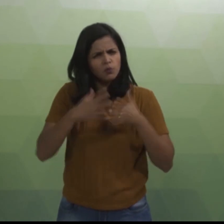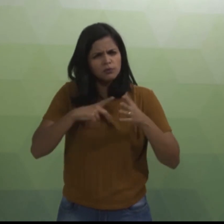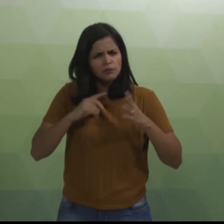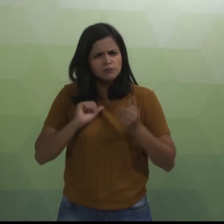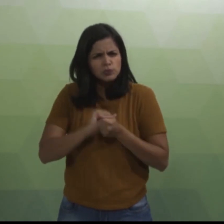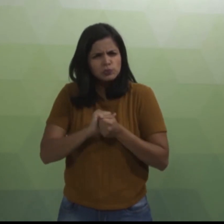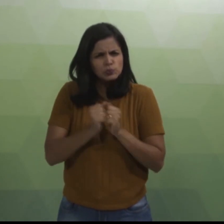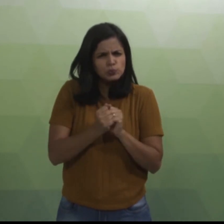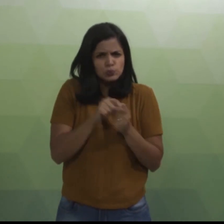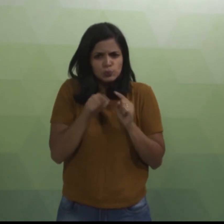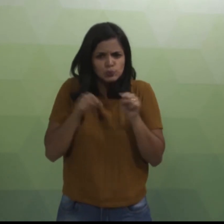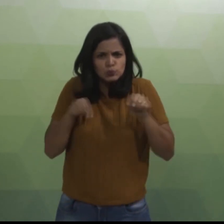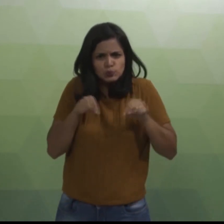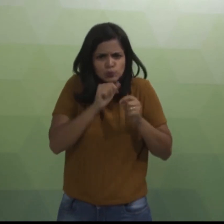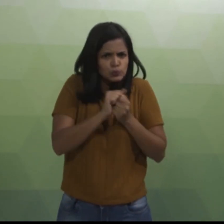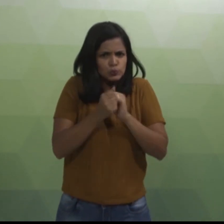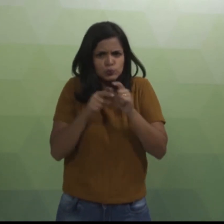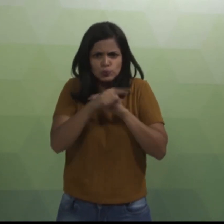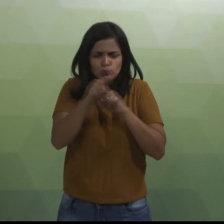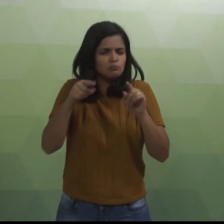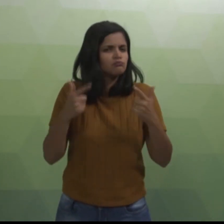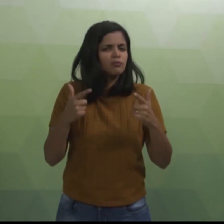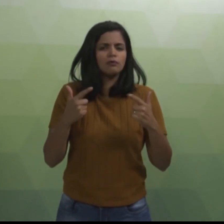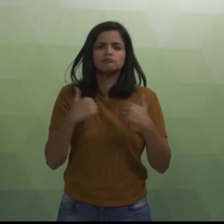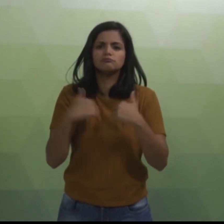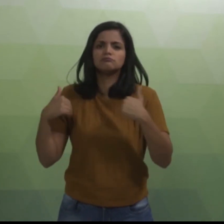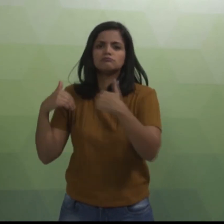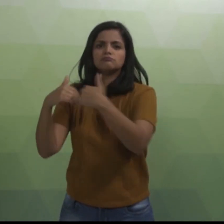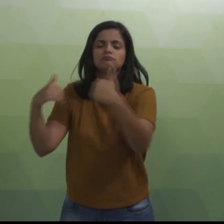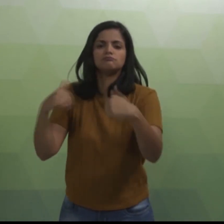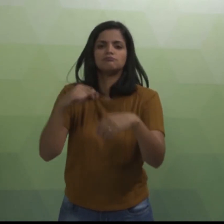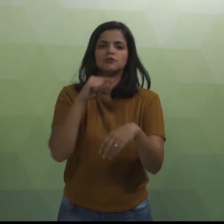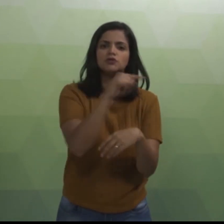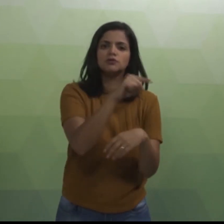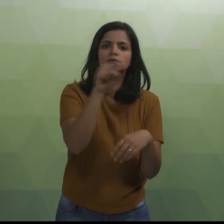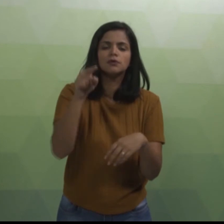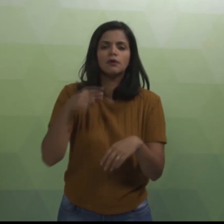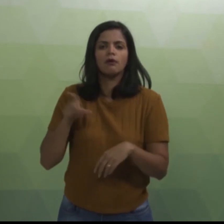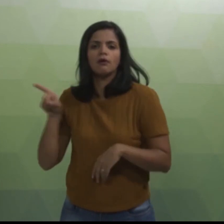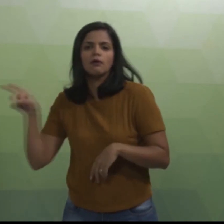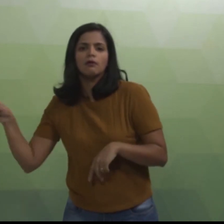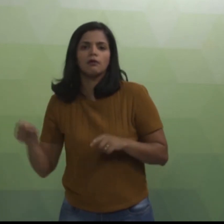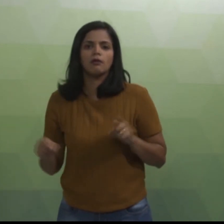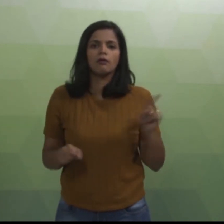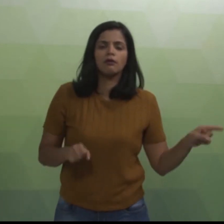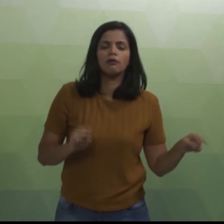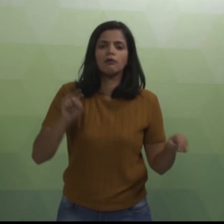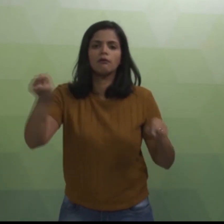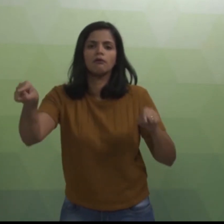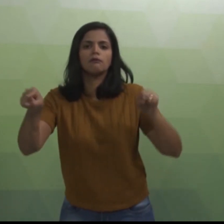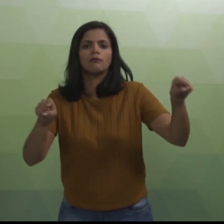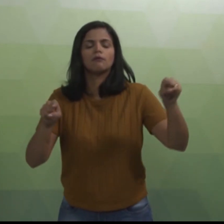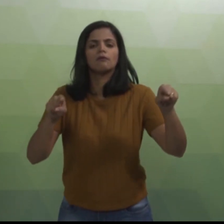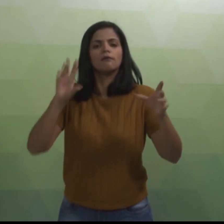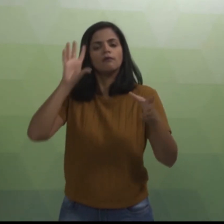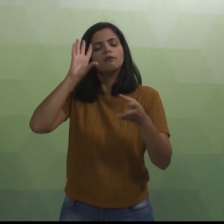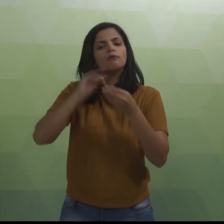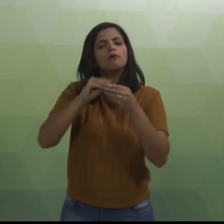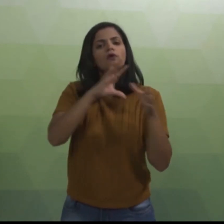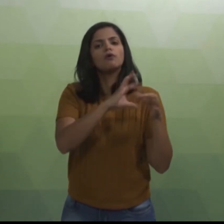colocar todas juntas, não. Tem que estar em espaços separados. Você, ele, ela. Não podemos